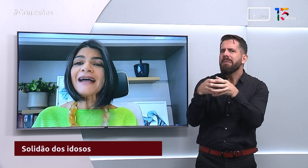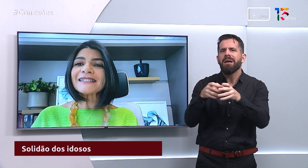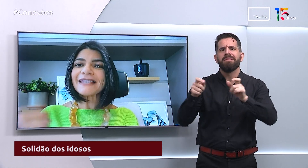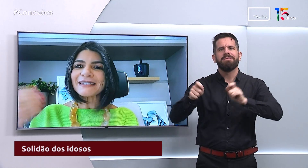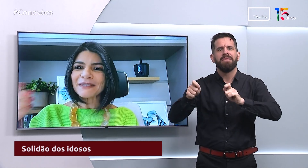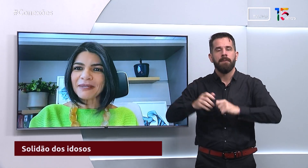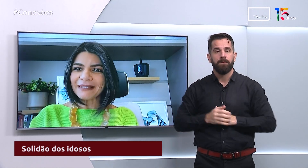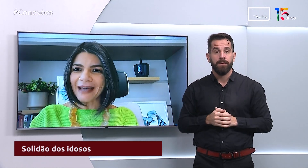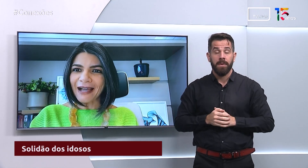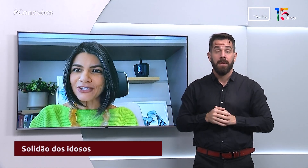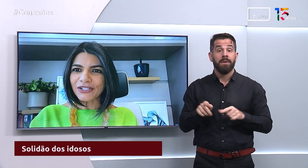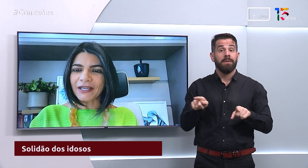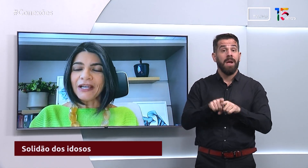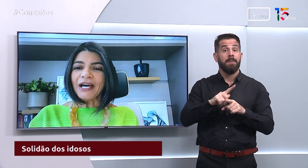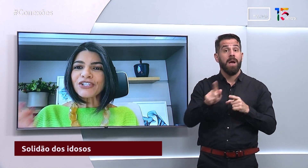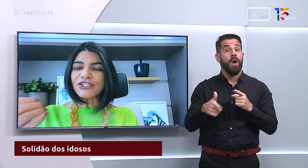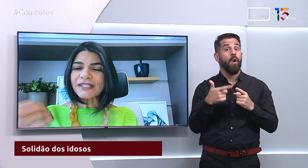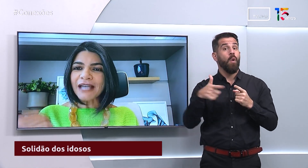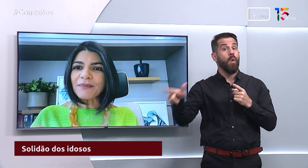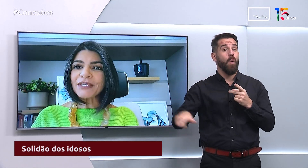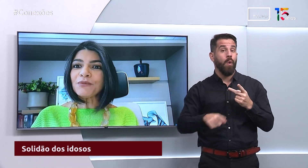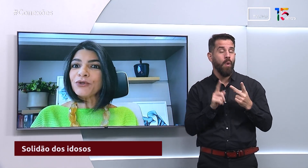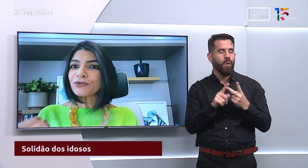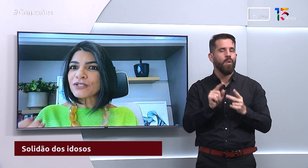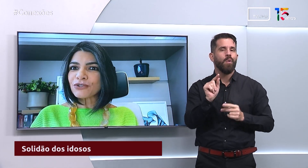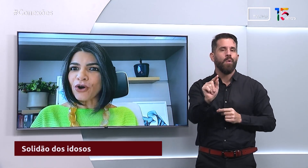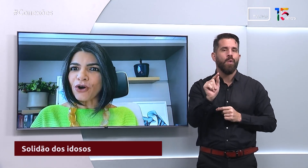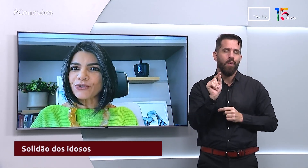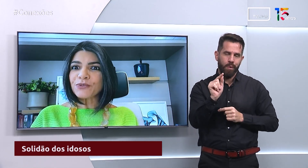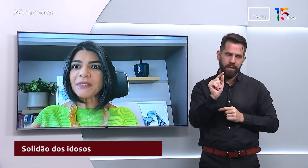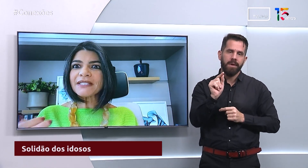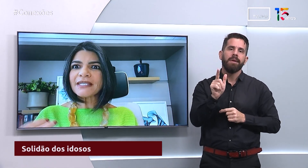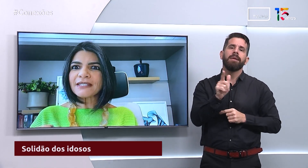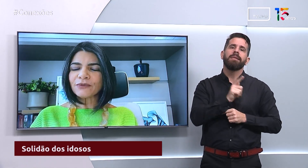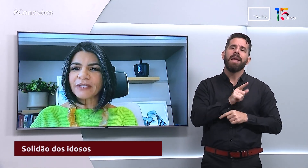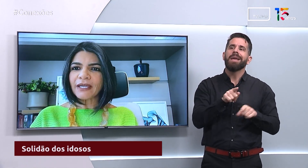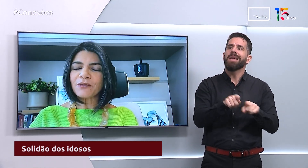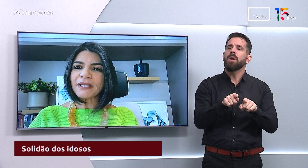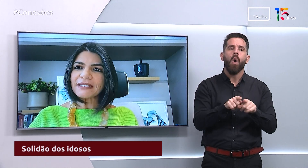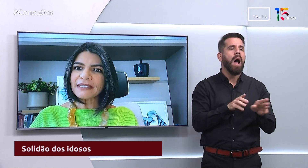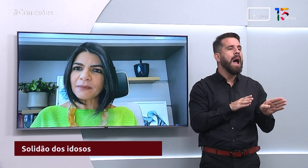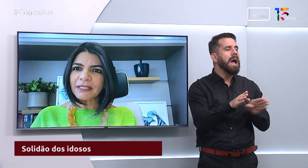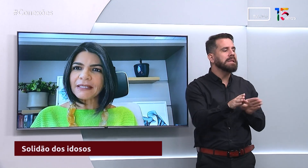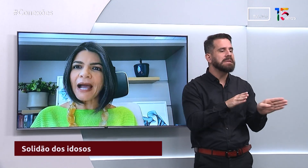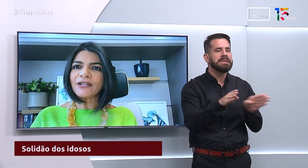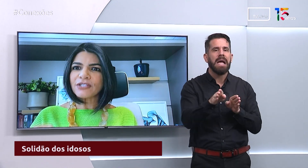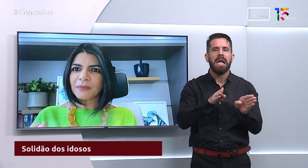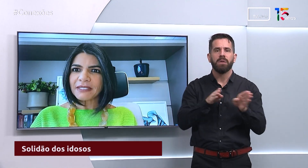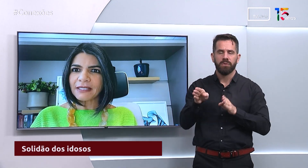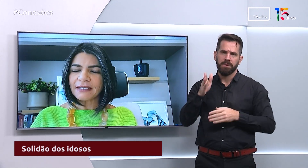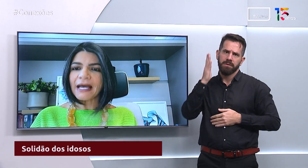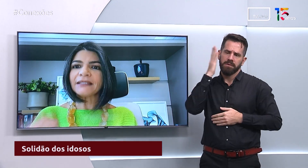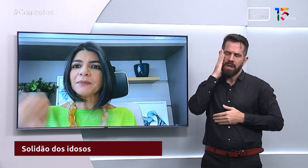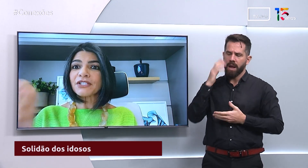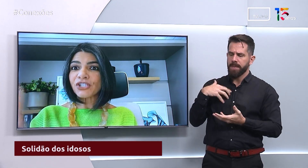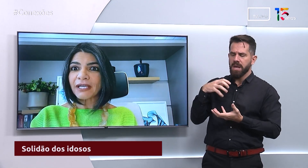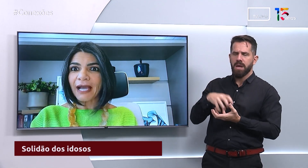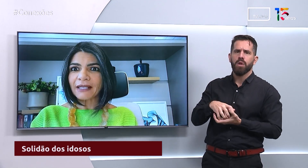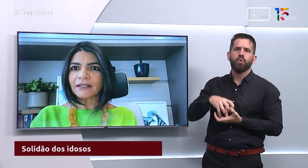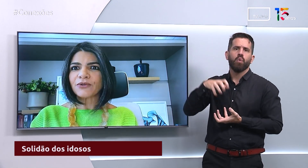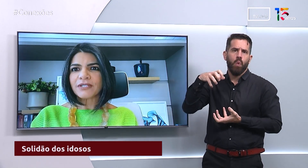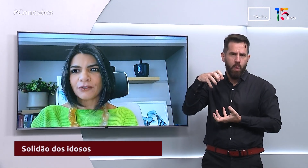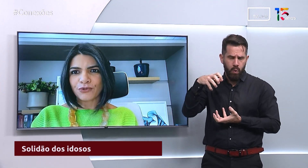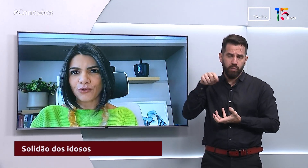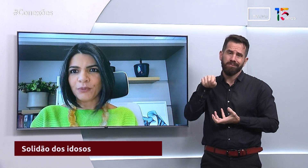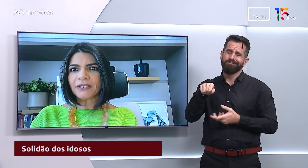da acessibilidade. A gente sabe que muitos idosos precisam ter uma acessibilidade especializada para chegar